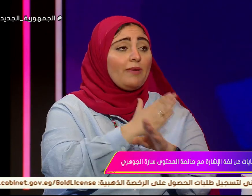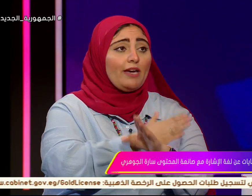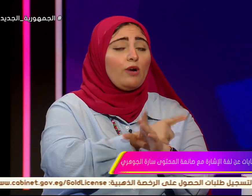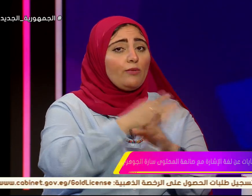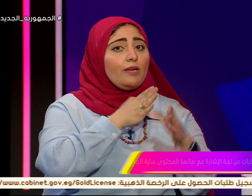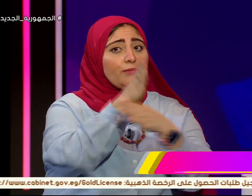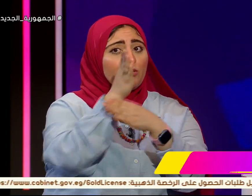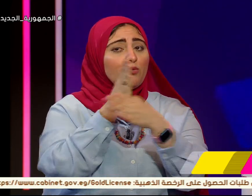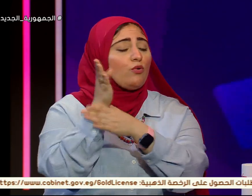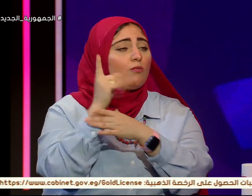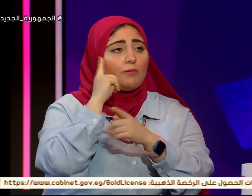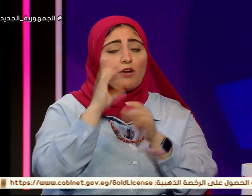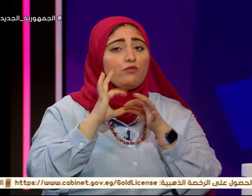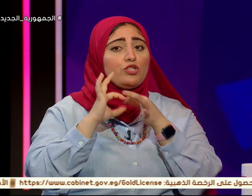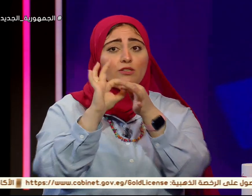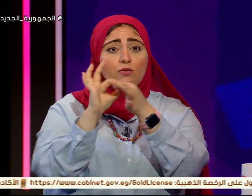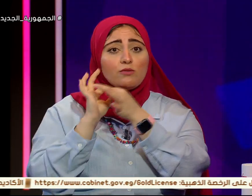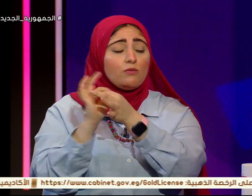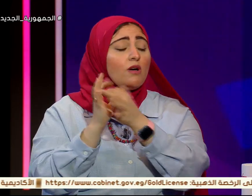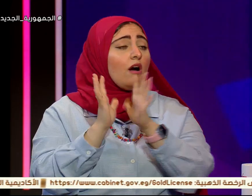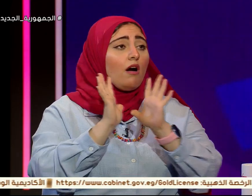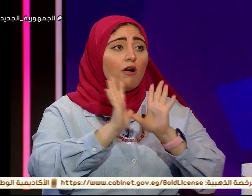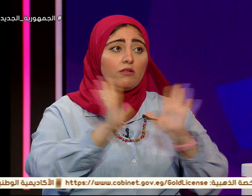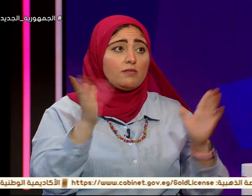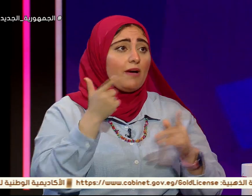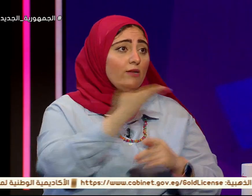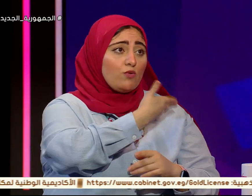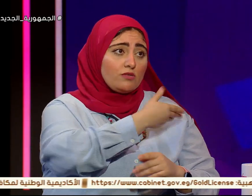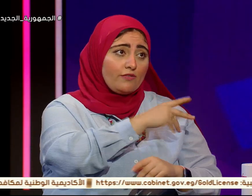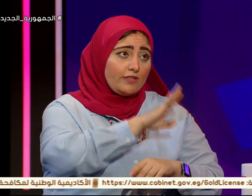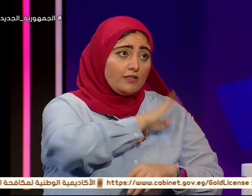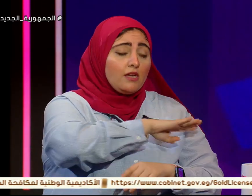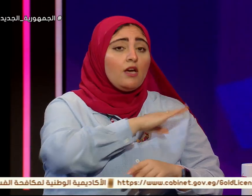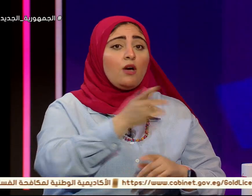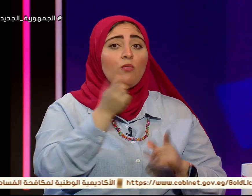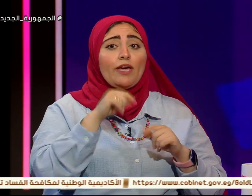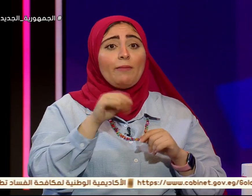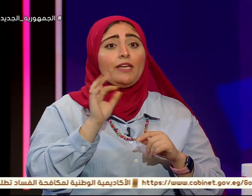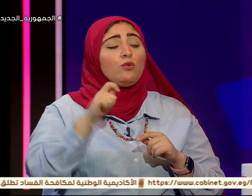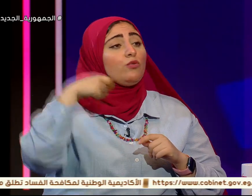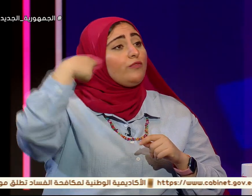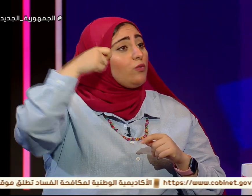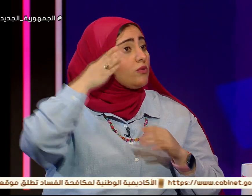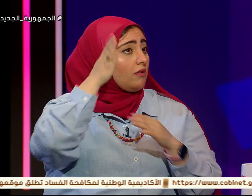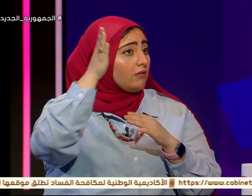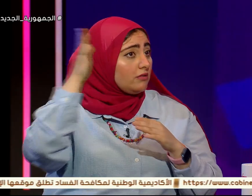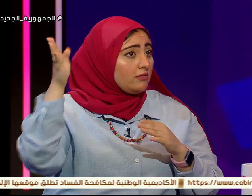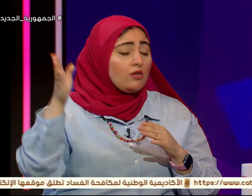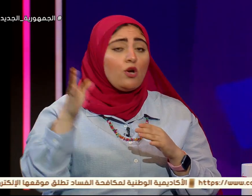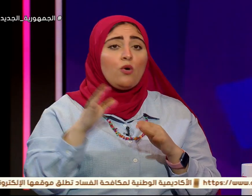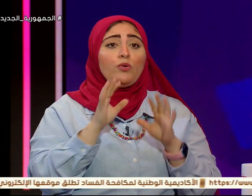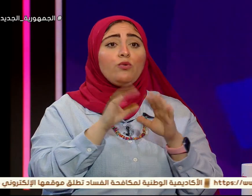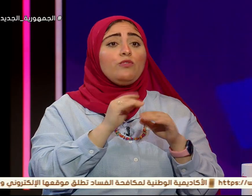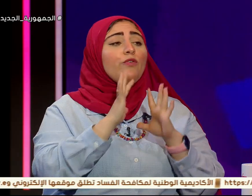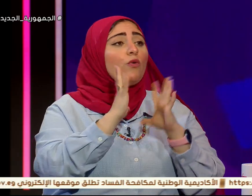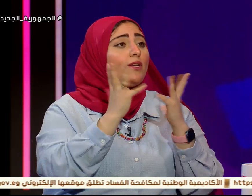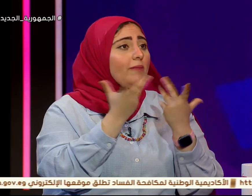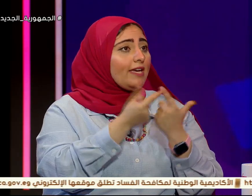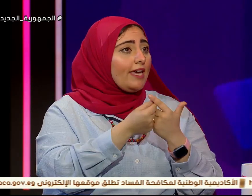بيعانوا قوي لما بيروحوا ما بيعرفوش يتواصلوا خالص مع الموظفين وكمان يكون في الوزارات ويكون في كل